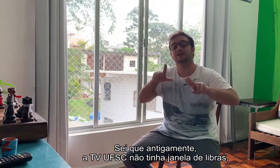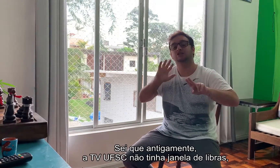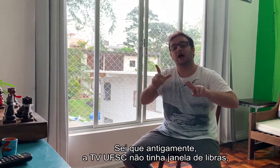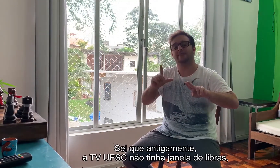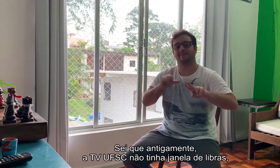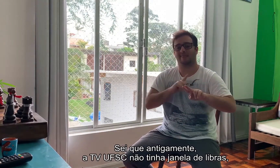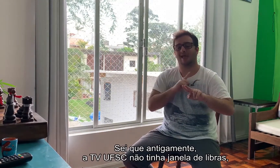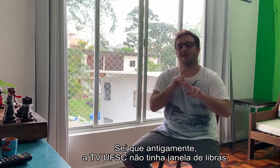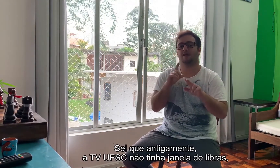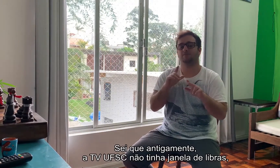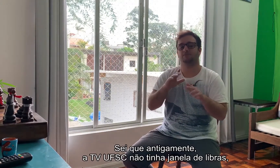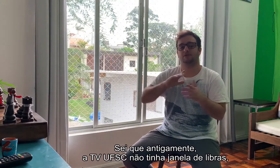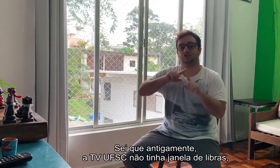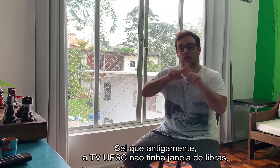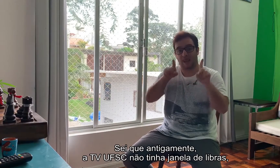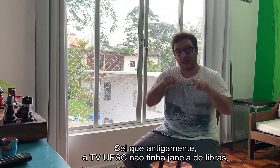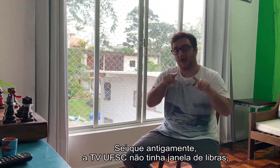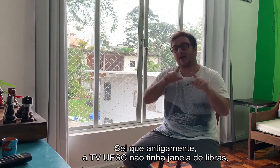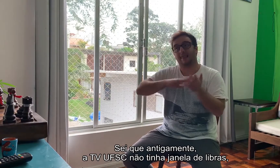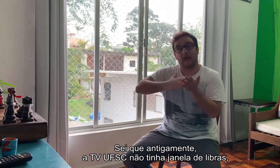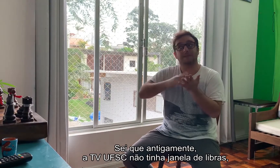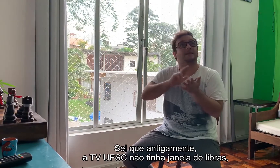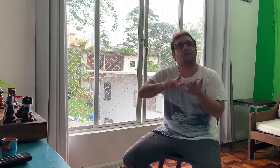TV UFSC não tinha janela de libras